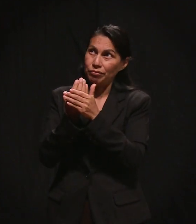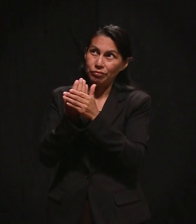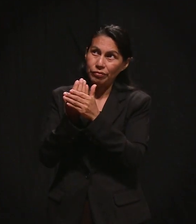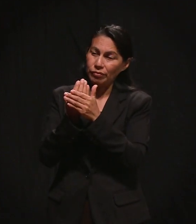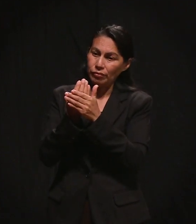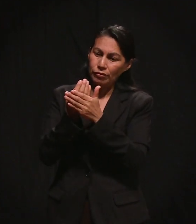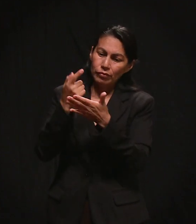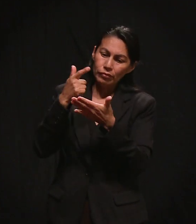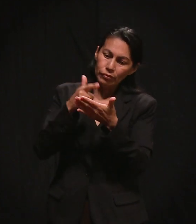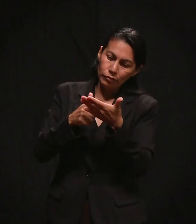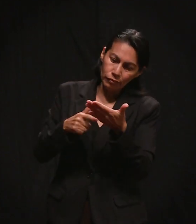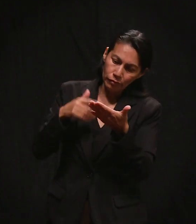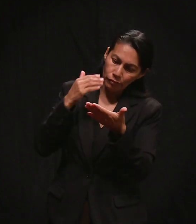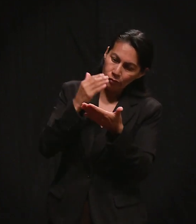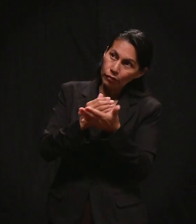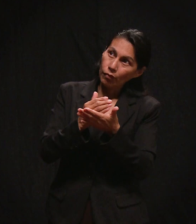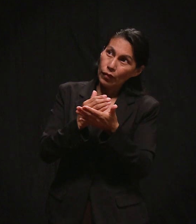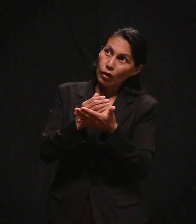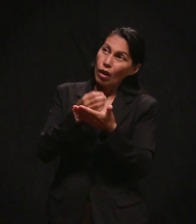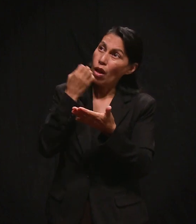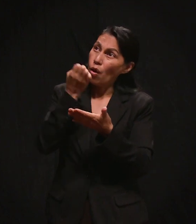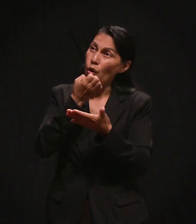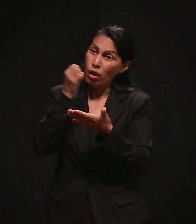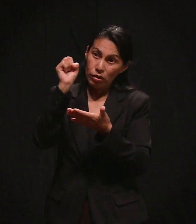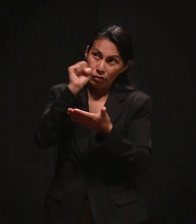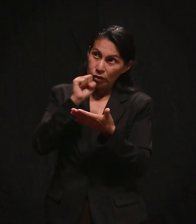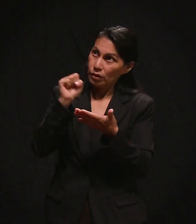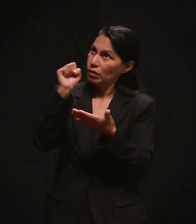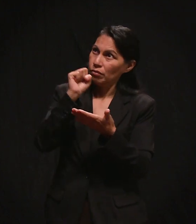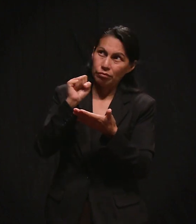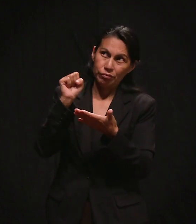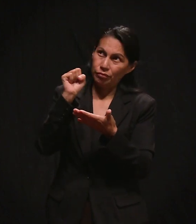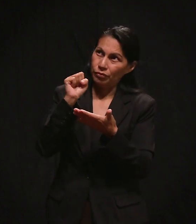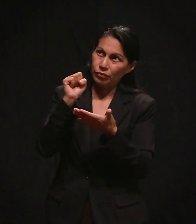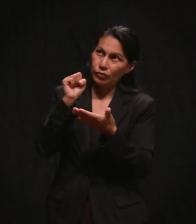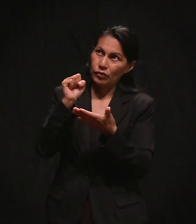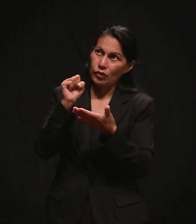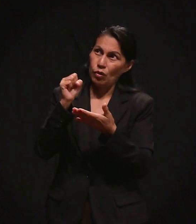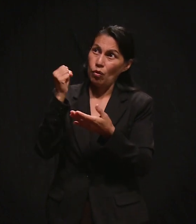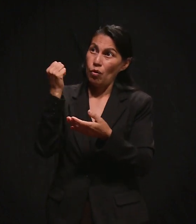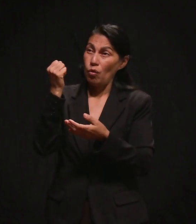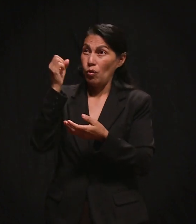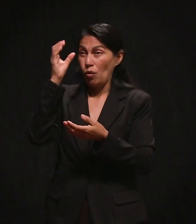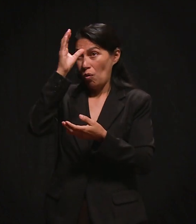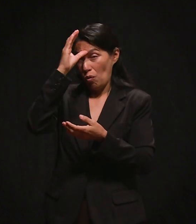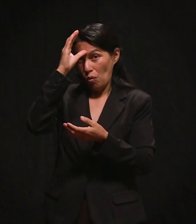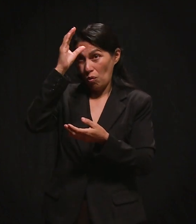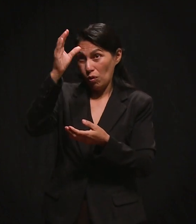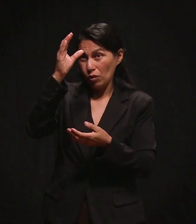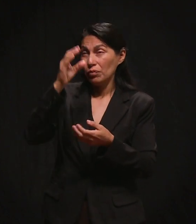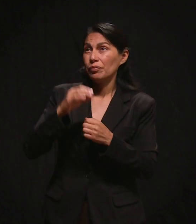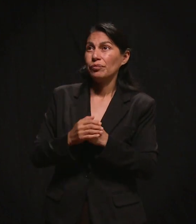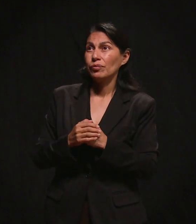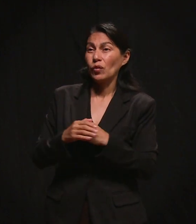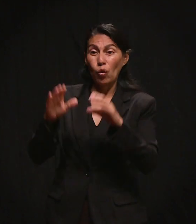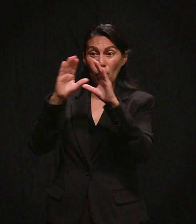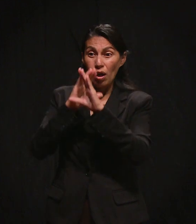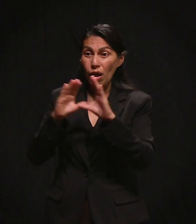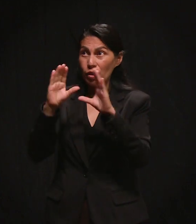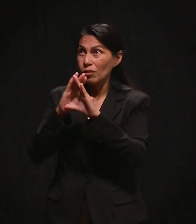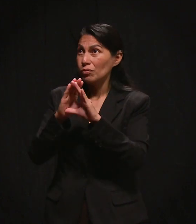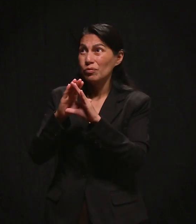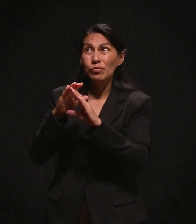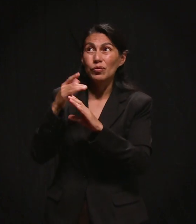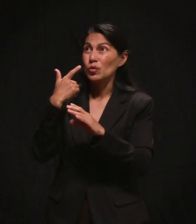sabática, no quiero que me hables en un sermón, ni en un canto. Quiero que en esta ocasión me hables de una